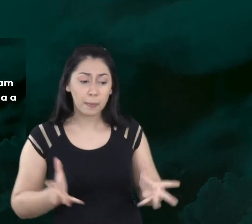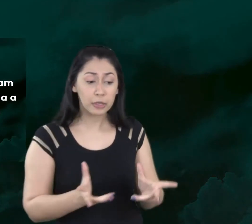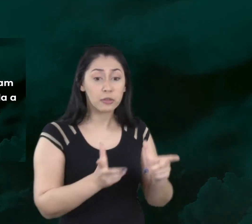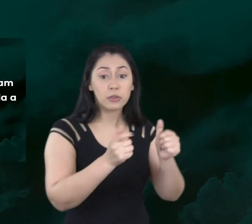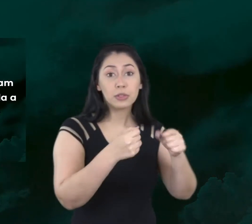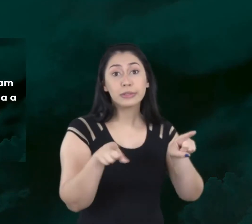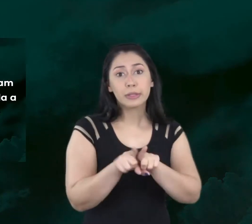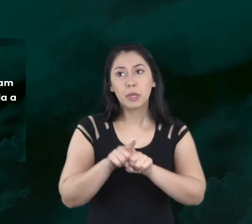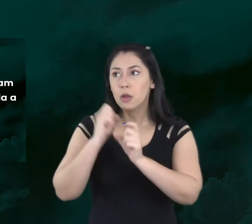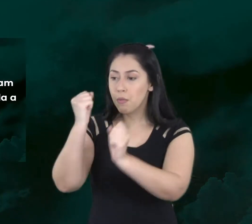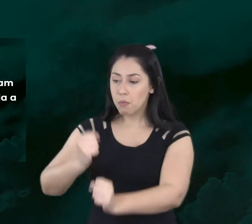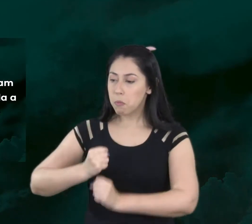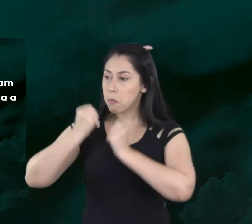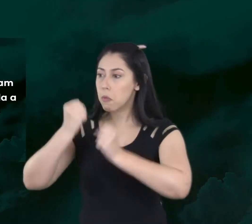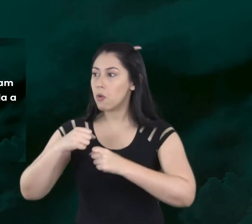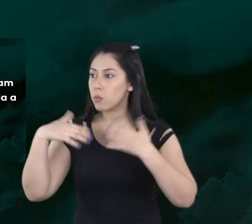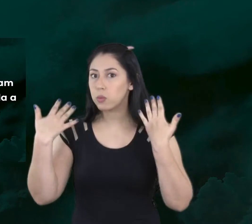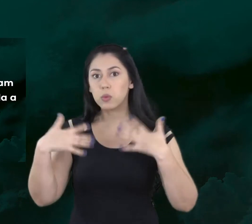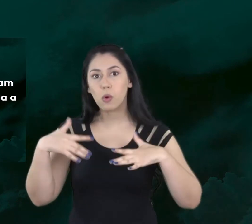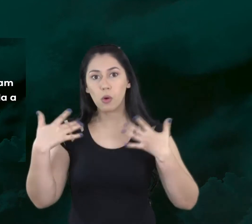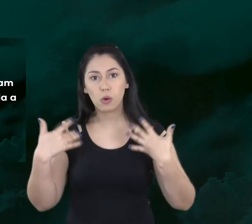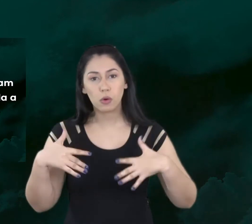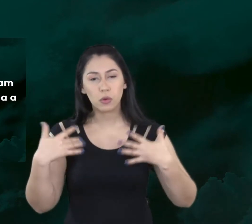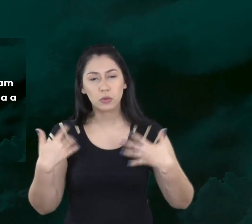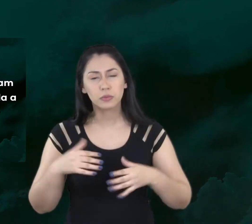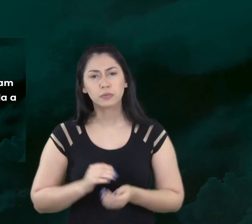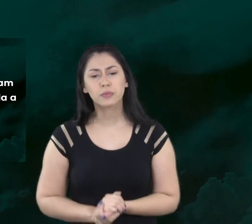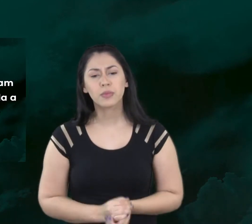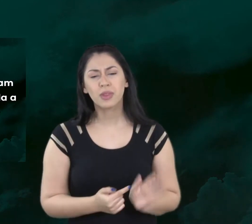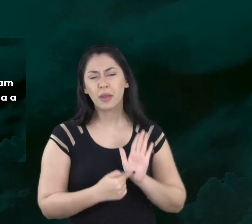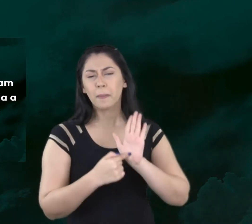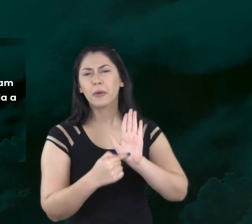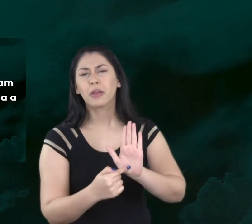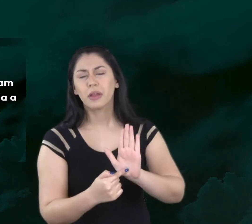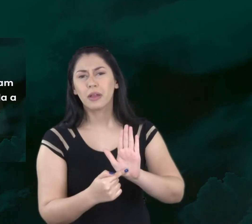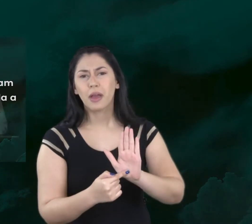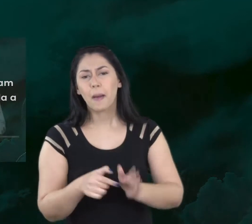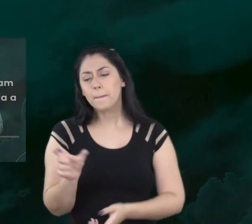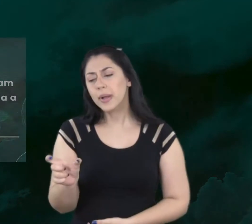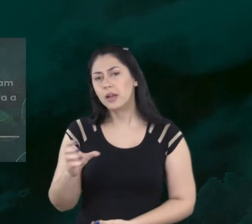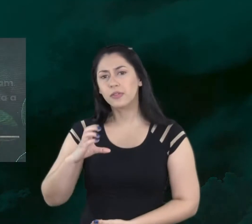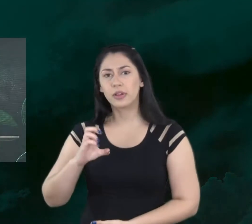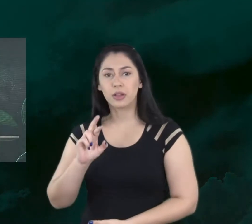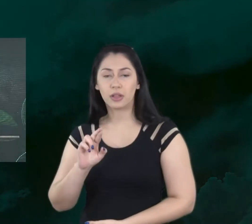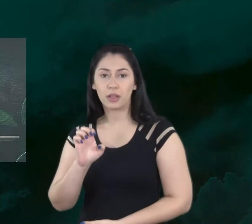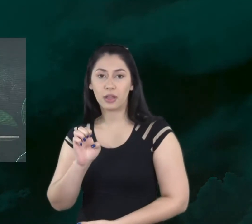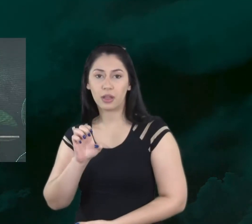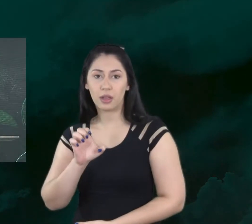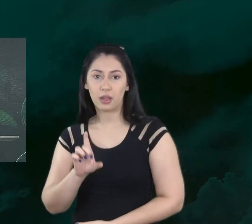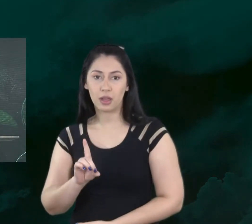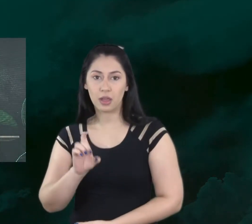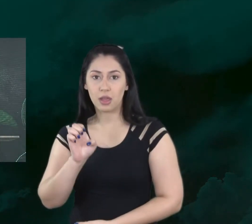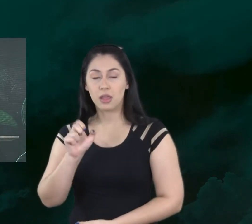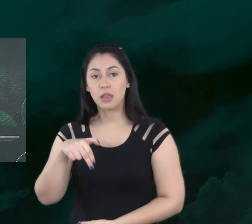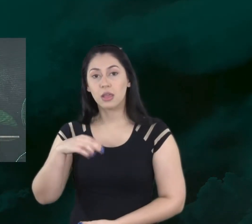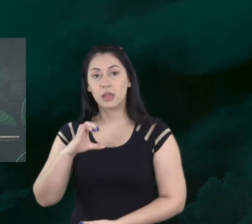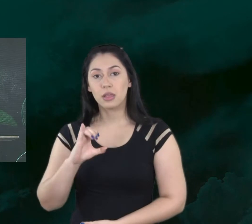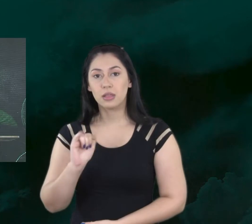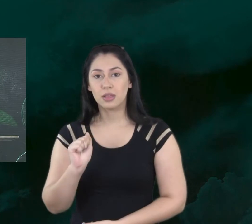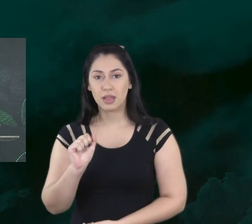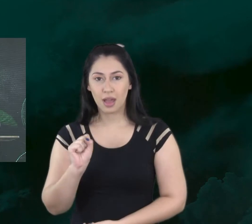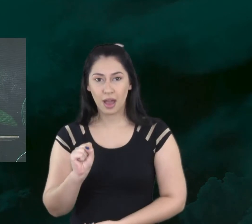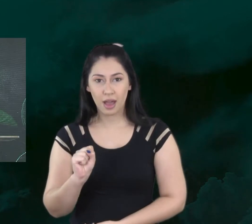poderes miraculosos. Aqui as credenciais, né, essa palavra credenciais pode ser traduzido